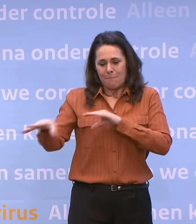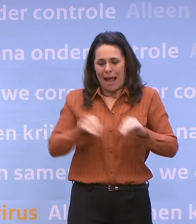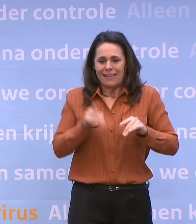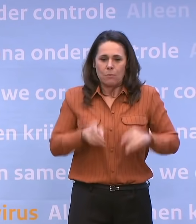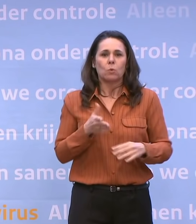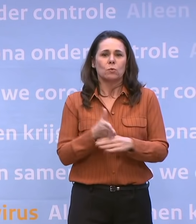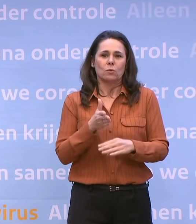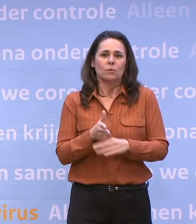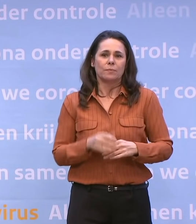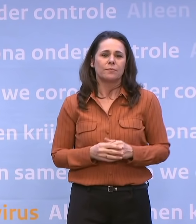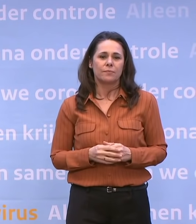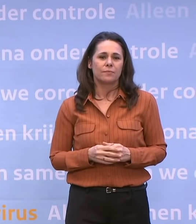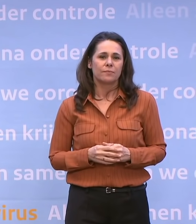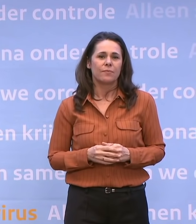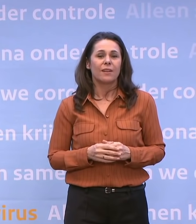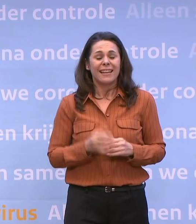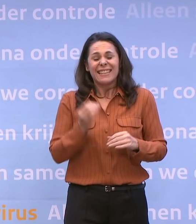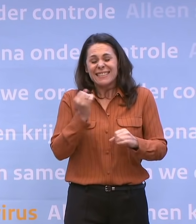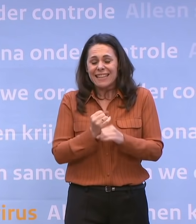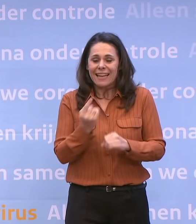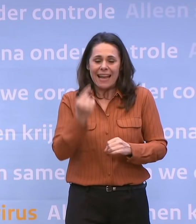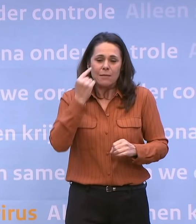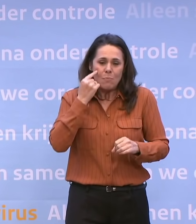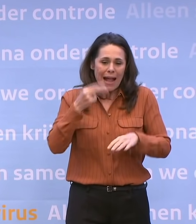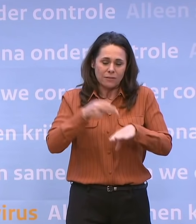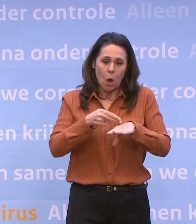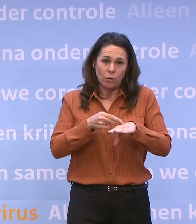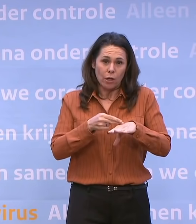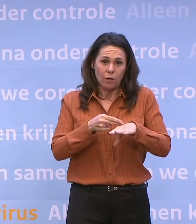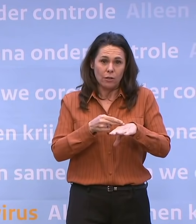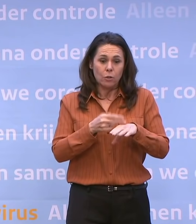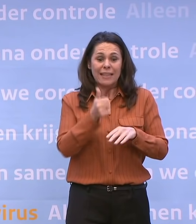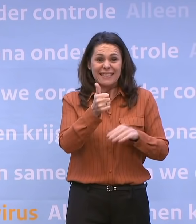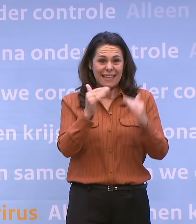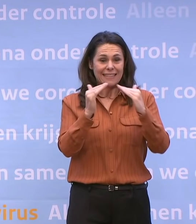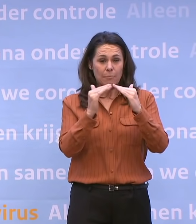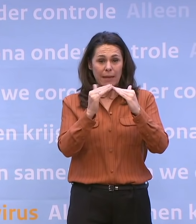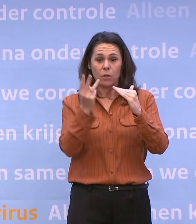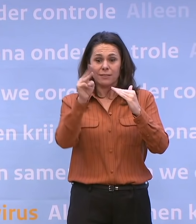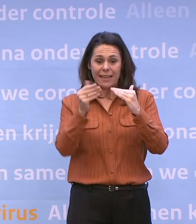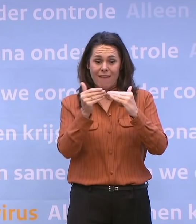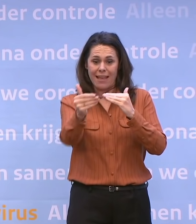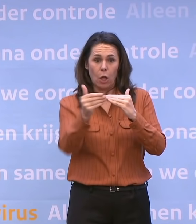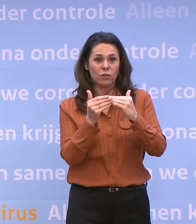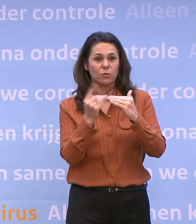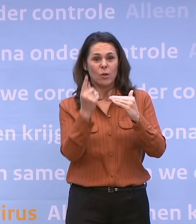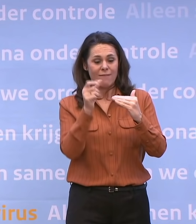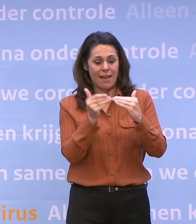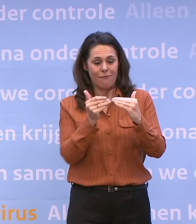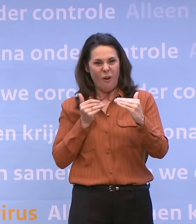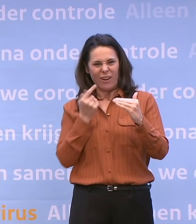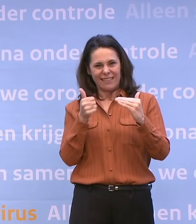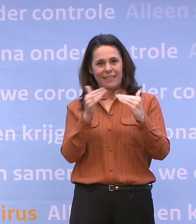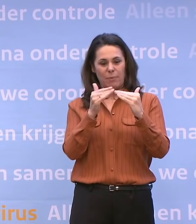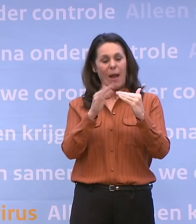maatregelen. We hebben nog zeker een maand nodig vanaf vandaag, dus 3 weken vanaf 6 april. We zitten nu 1 week voor 6 april. De maatregelen zouden zijn